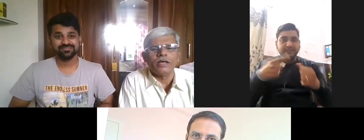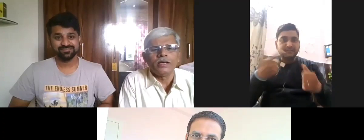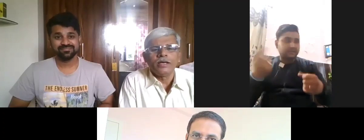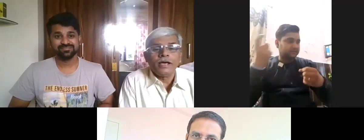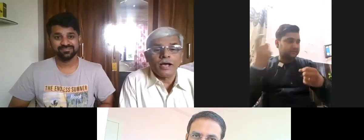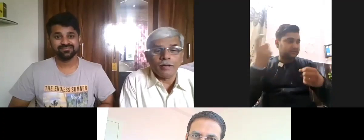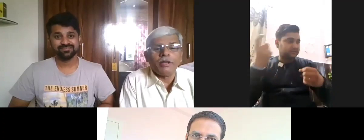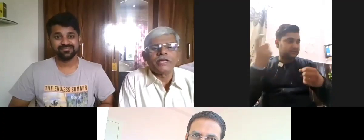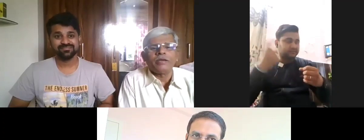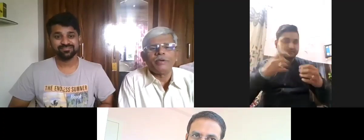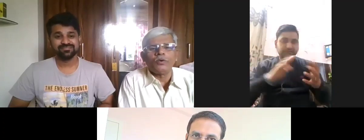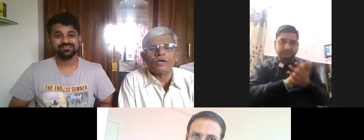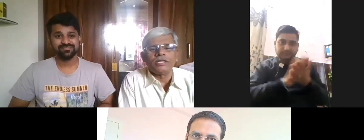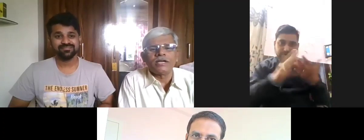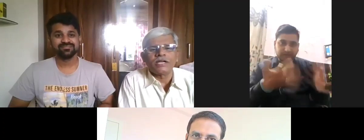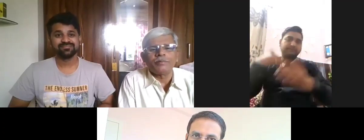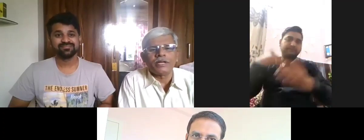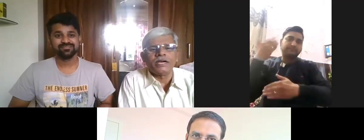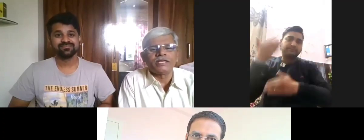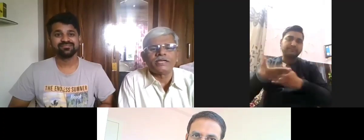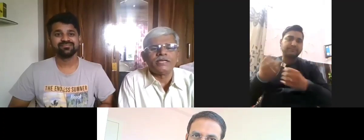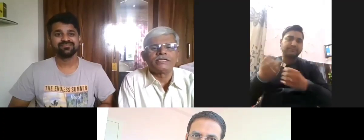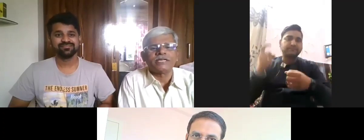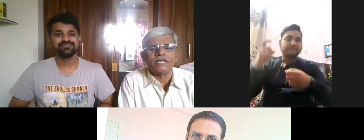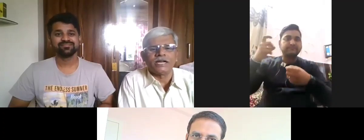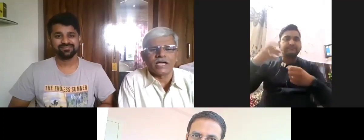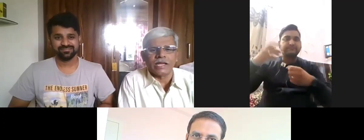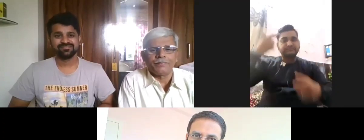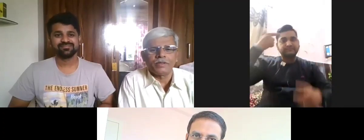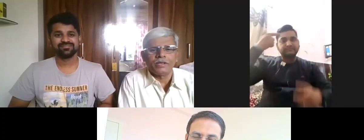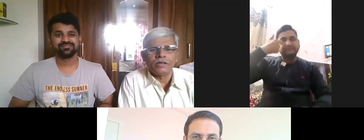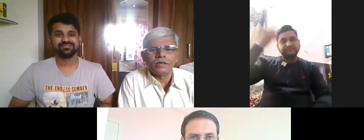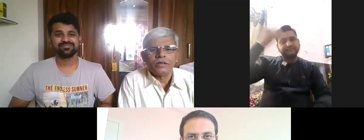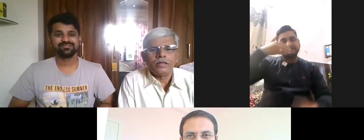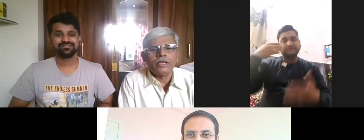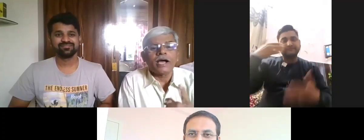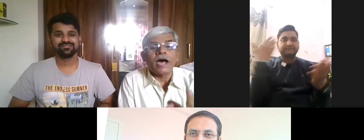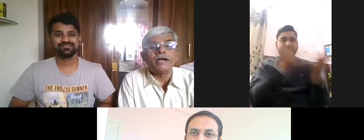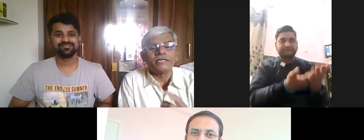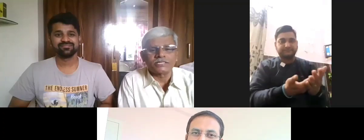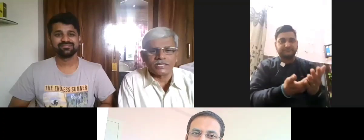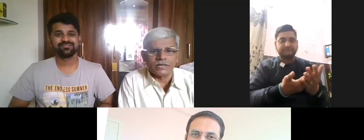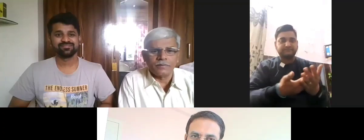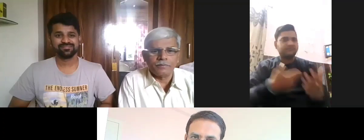हो गया, हमें लड़के में ये हुनर दिखा कि मेरी लड़की के लिए एक सही लड़का है,